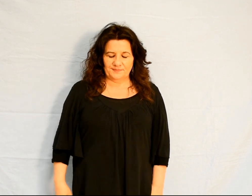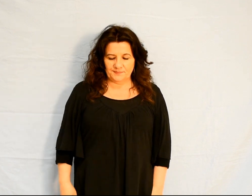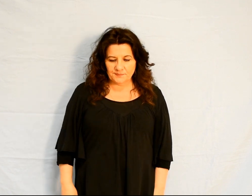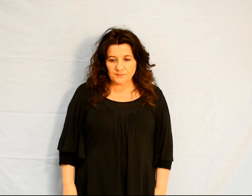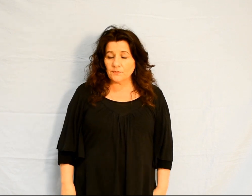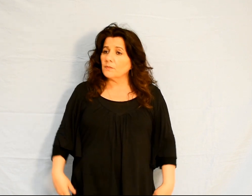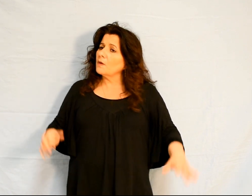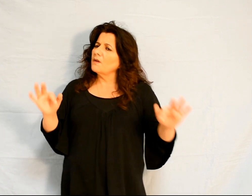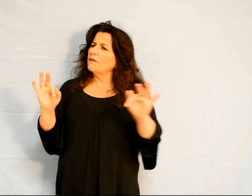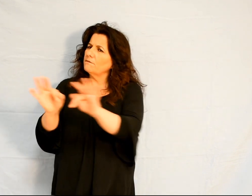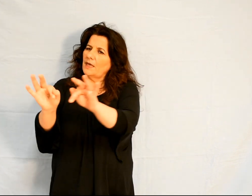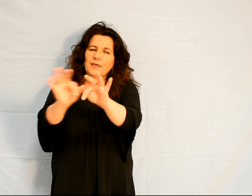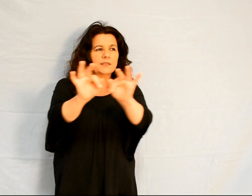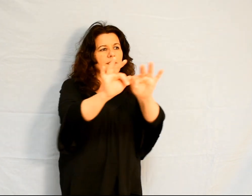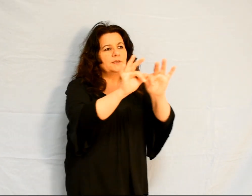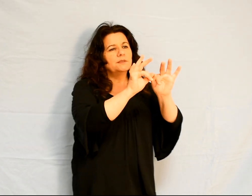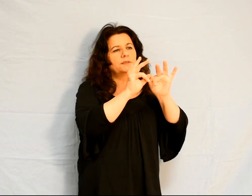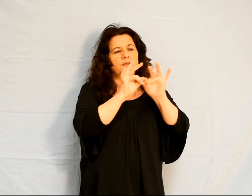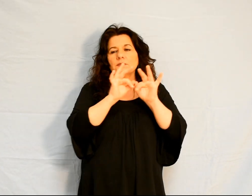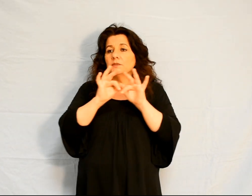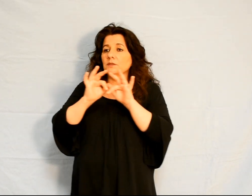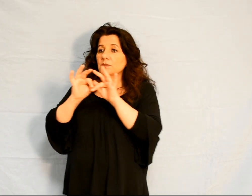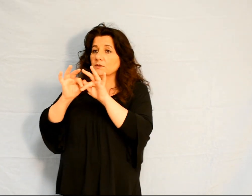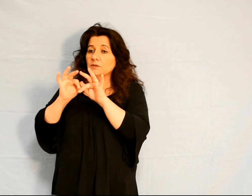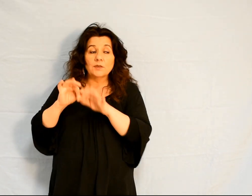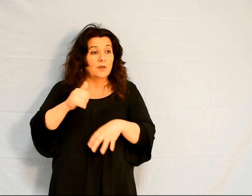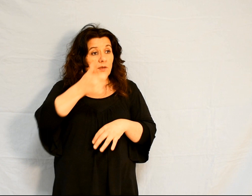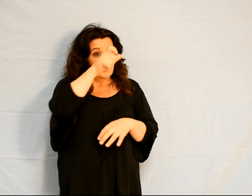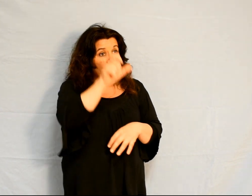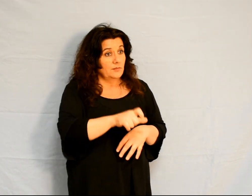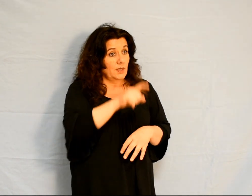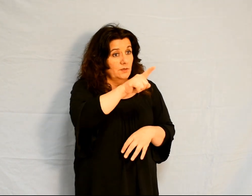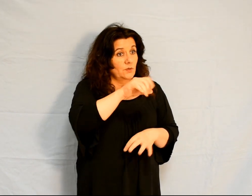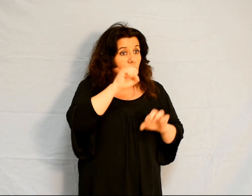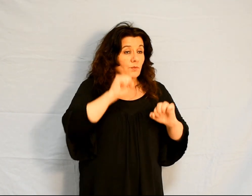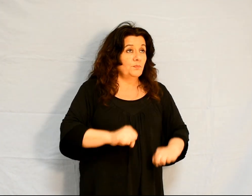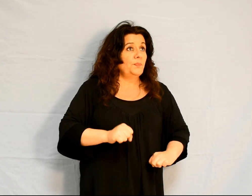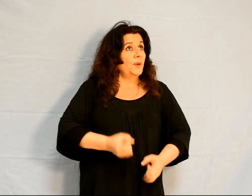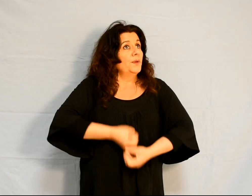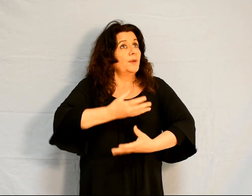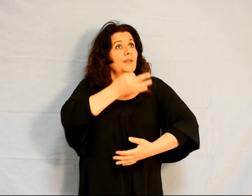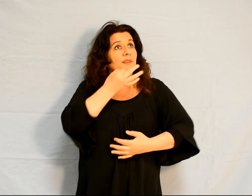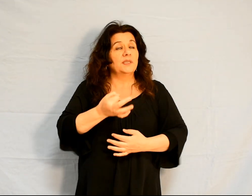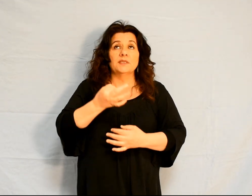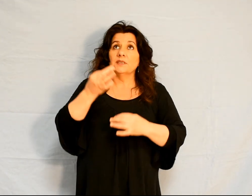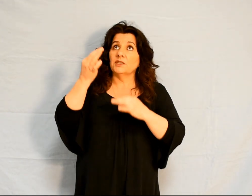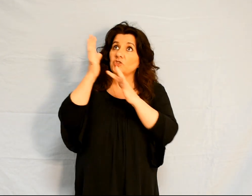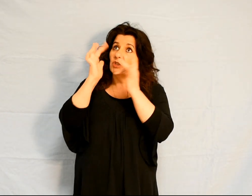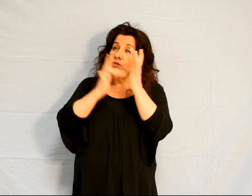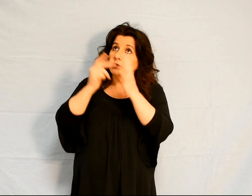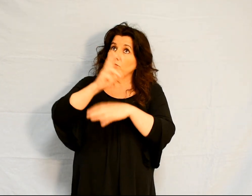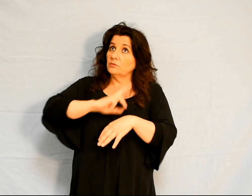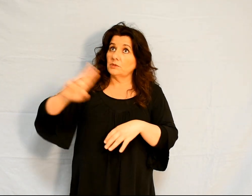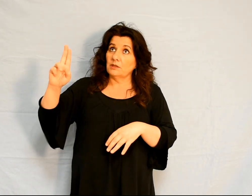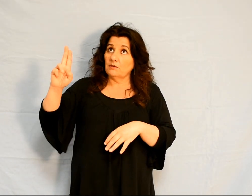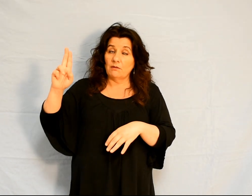Frères, personne n'est capable de dire Jésus est Seigneur, sinon dans l'Esprit